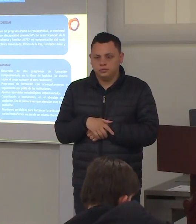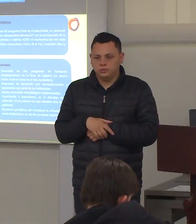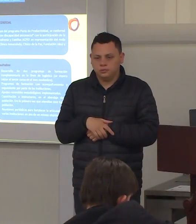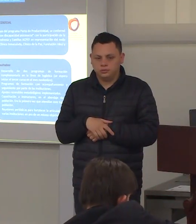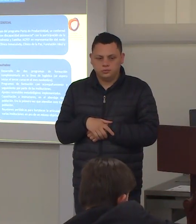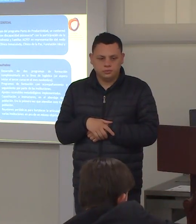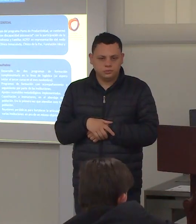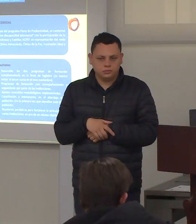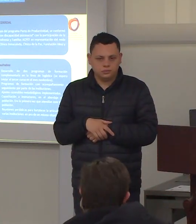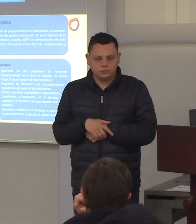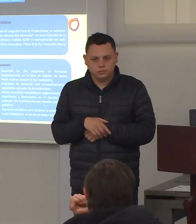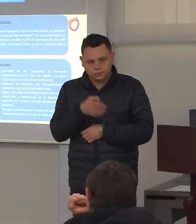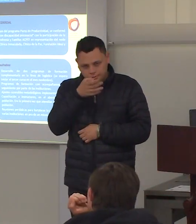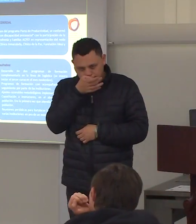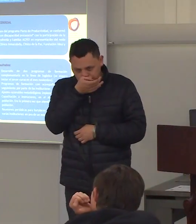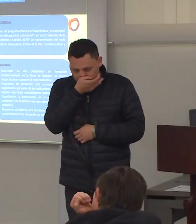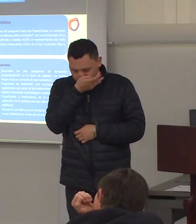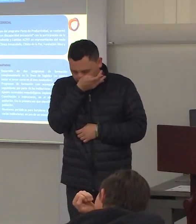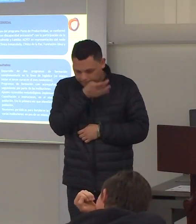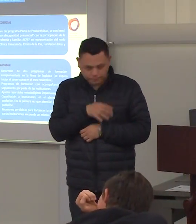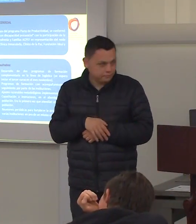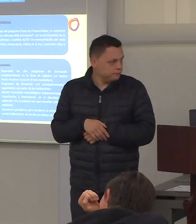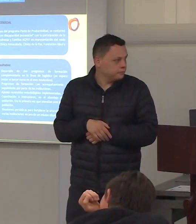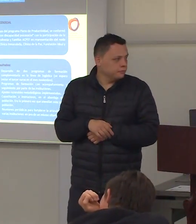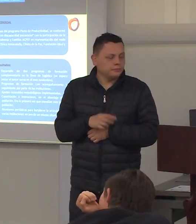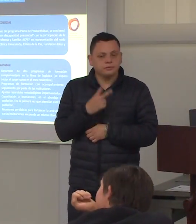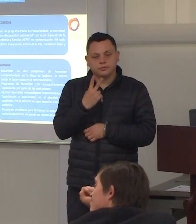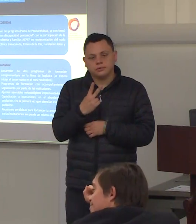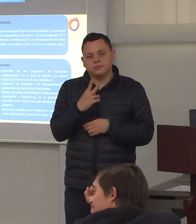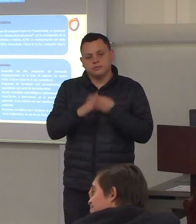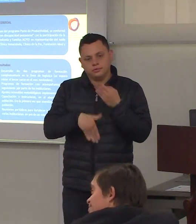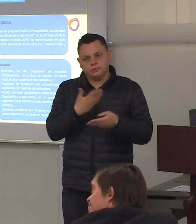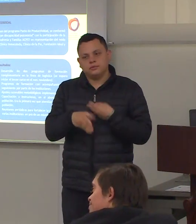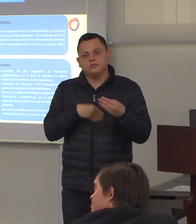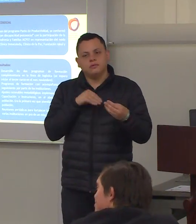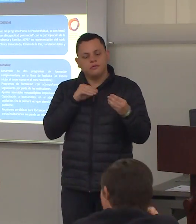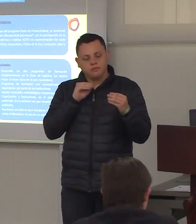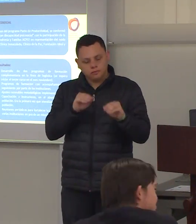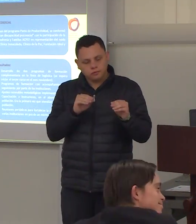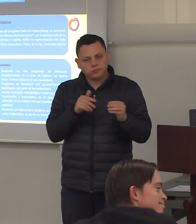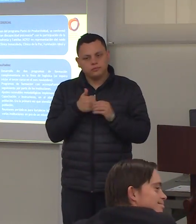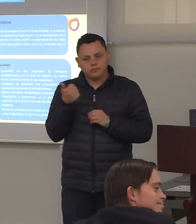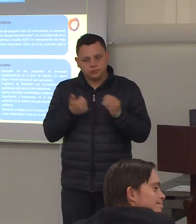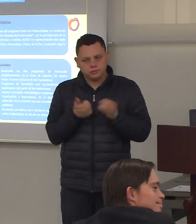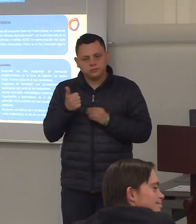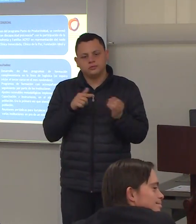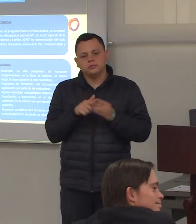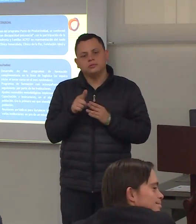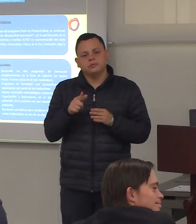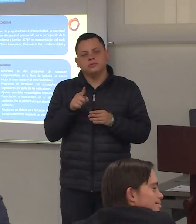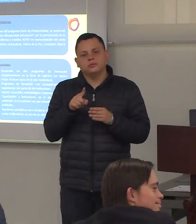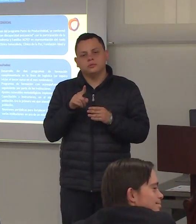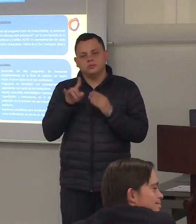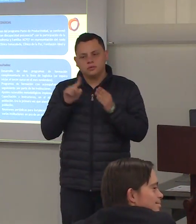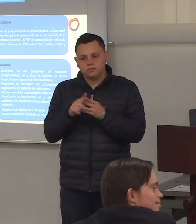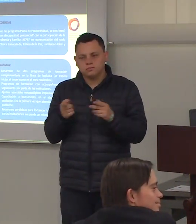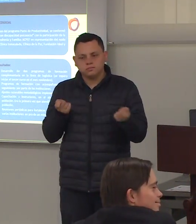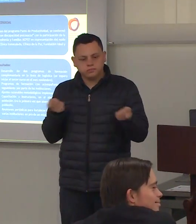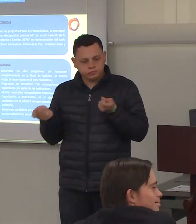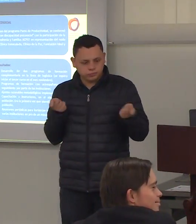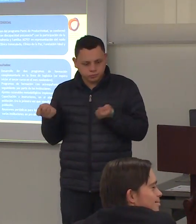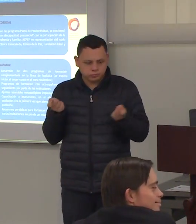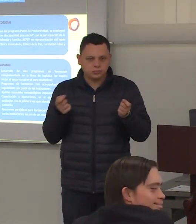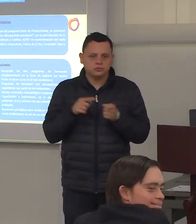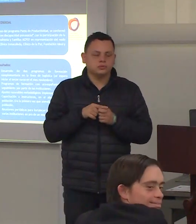ya voy a terminar, dos procesos de formación complementaria en el área de logística. El objetivo es que